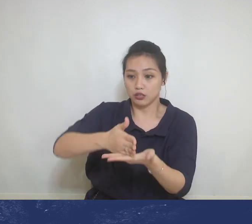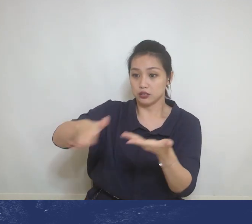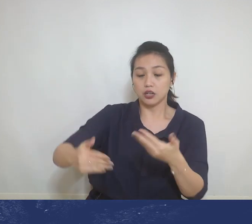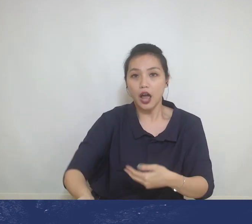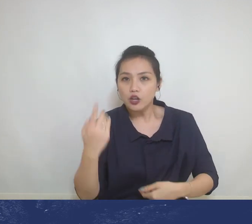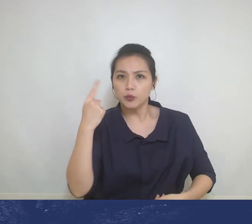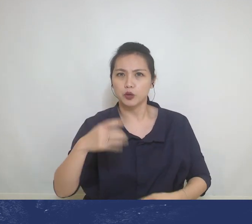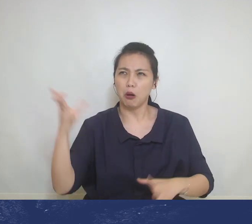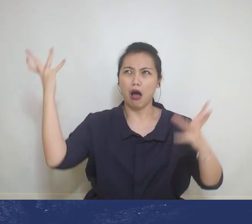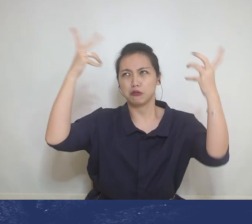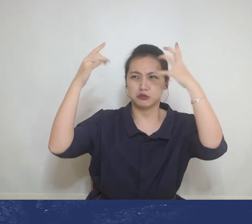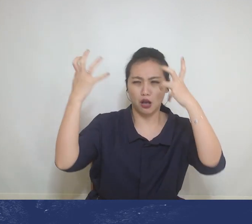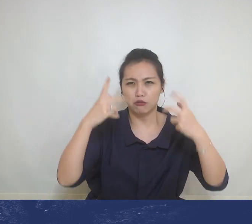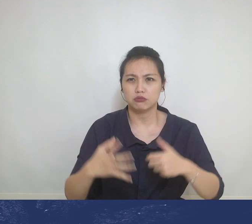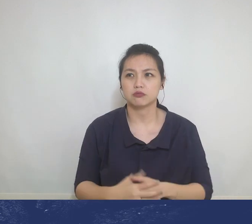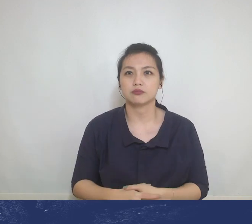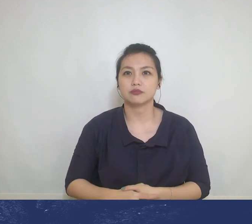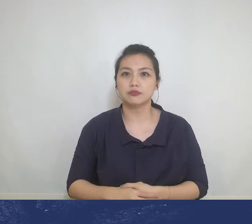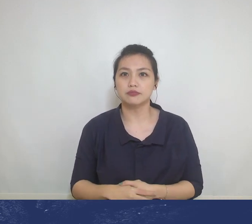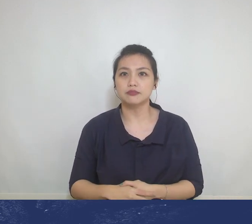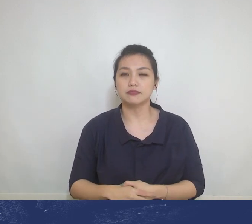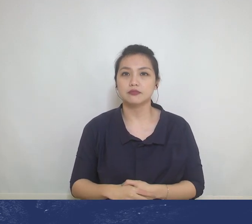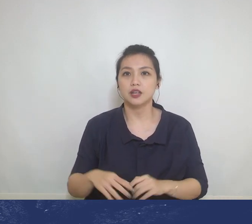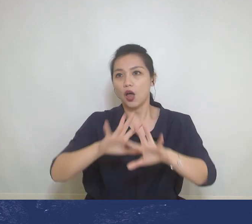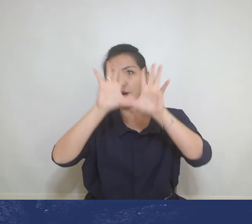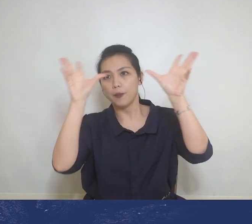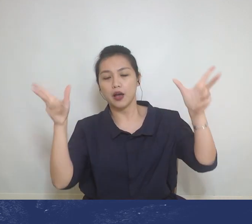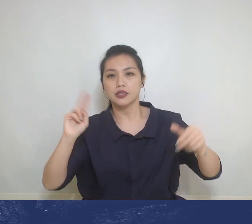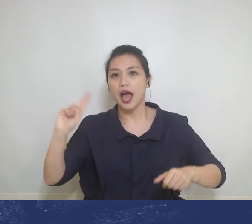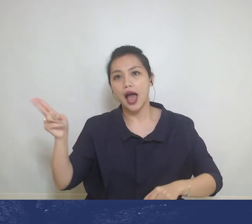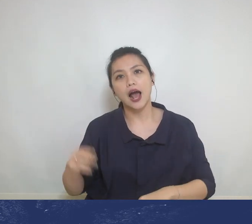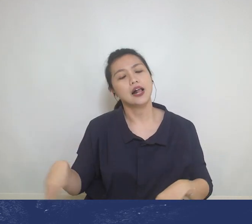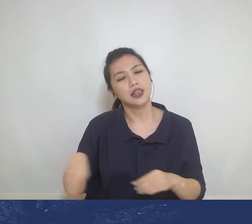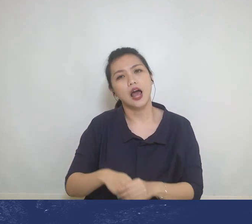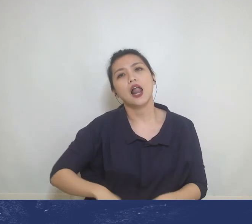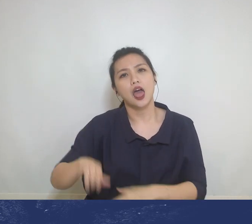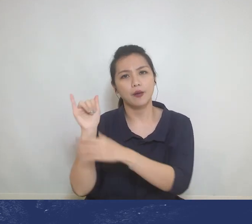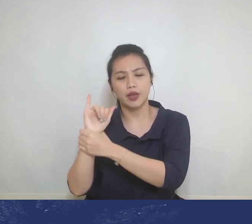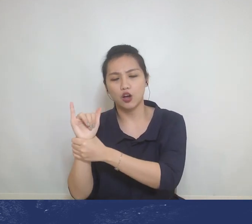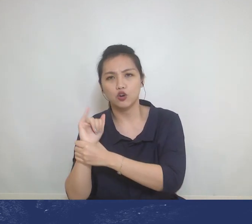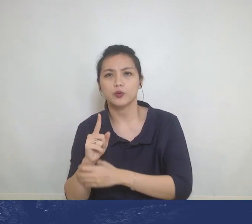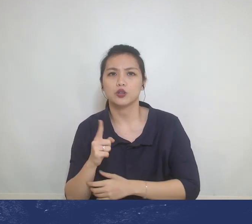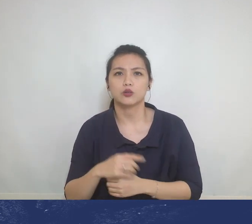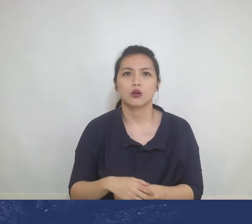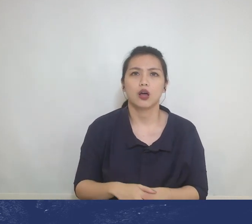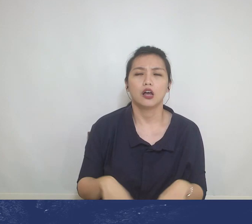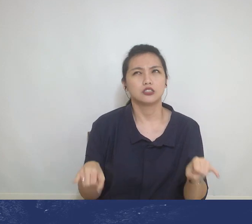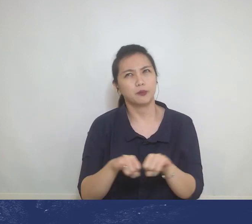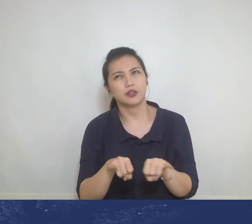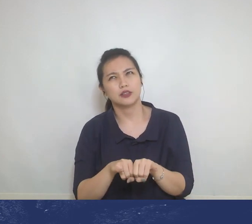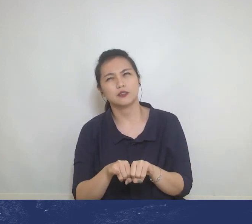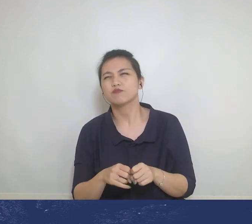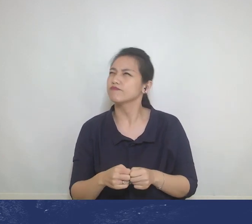kayaknya benar-benar porak-poranda. Kayak maksudnya, banyak hal di dalam kehidupan Yakub itu,